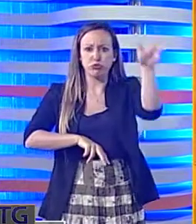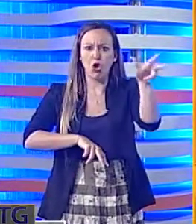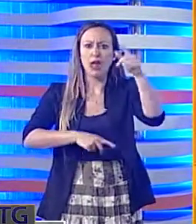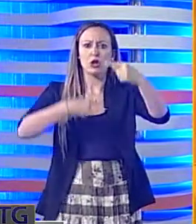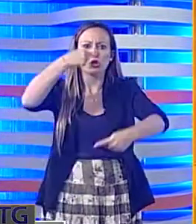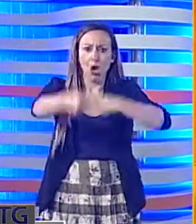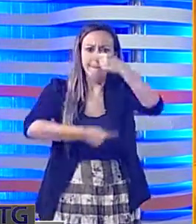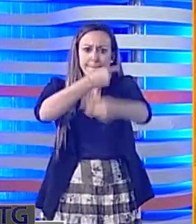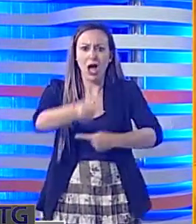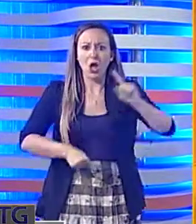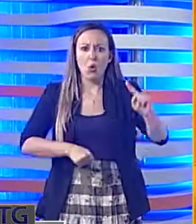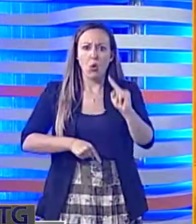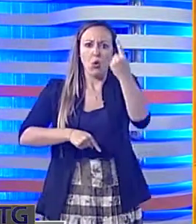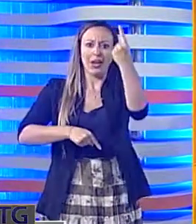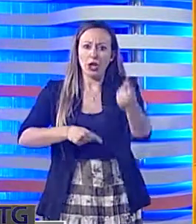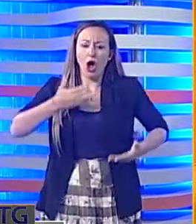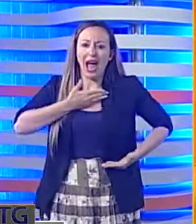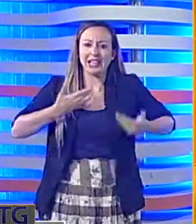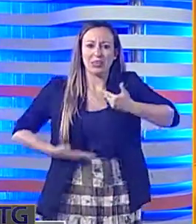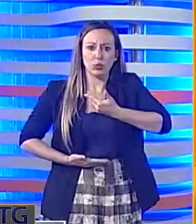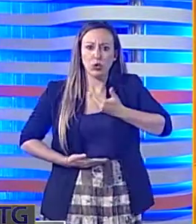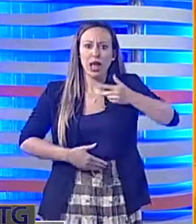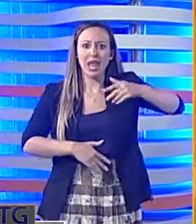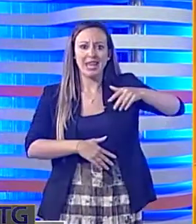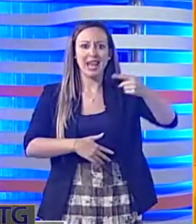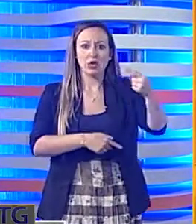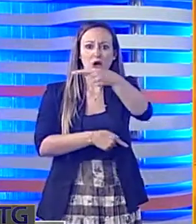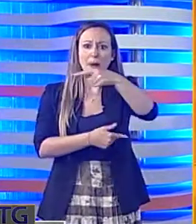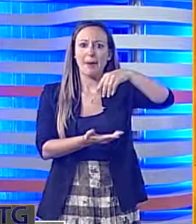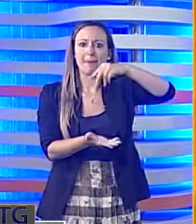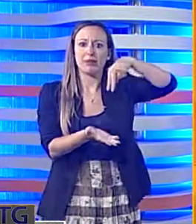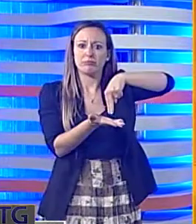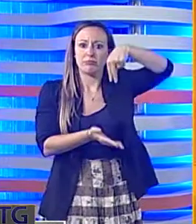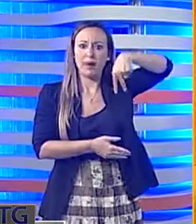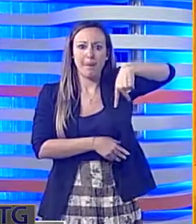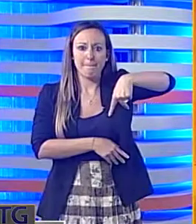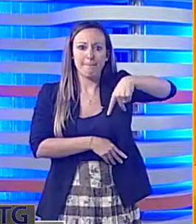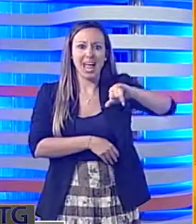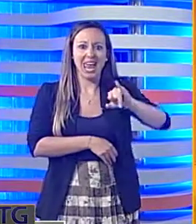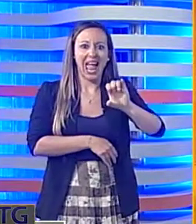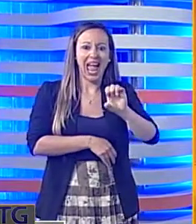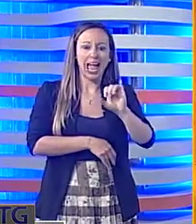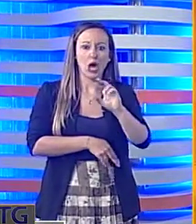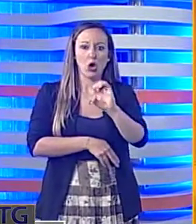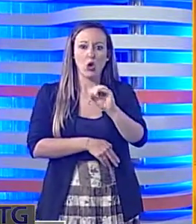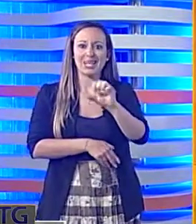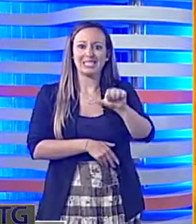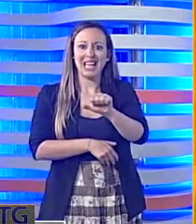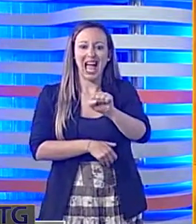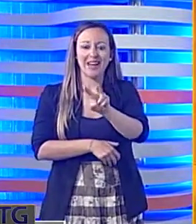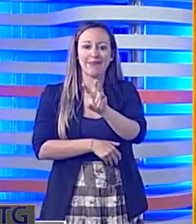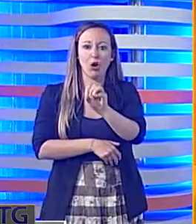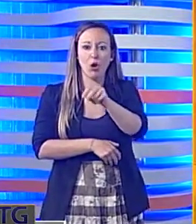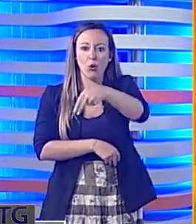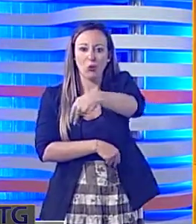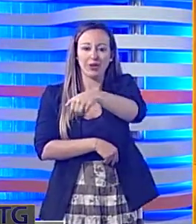A Trapani si tornerà a votare nel 2018, ad annunciarlo è la regione, dopo che l'unico candidato sindaco in corsa